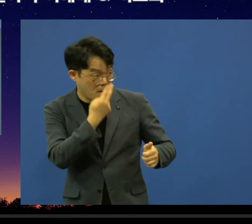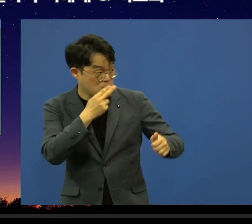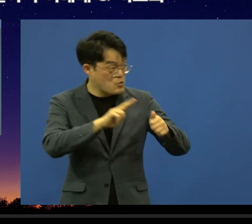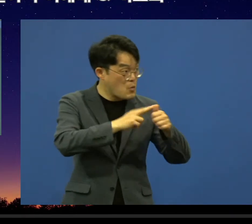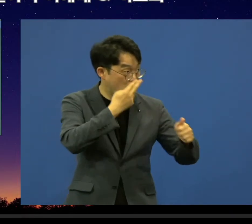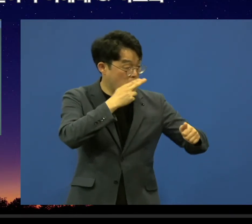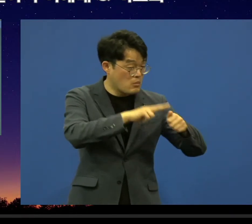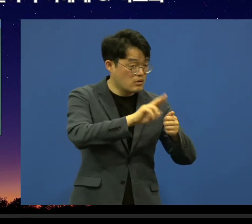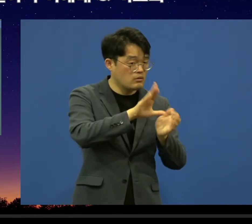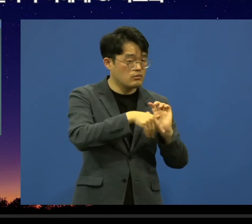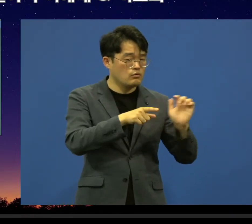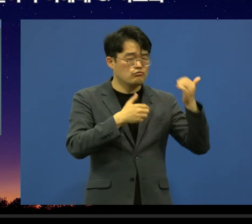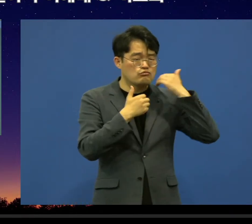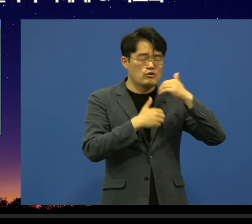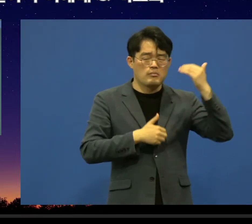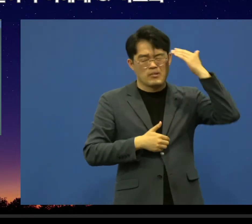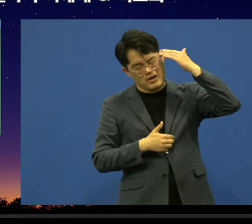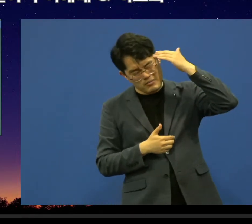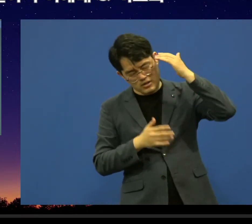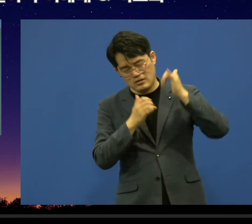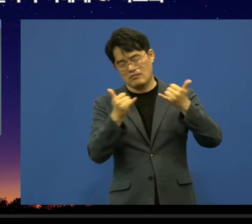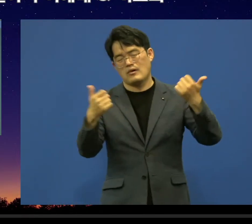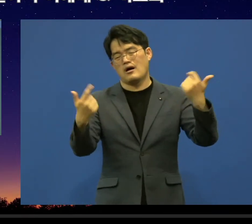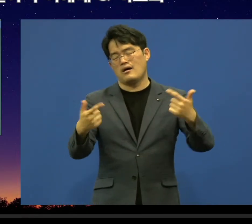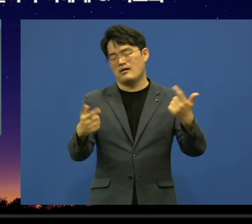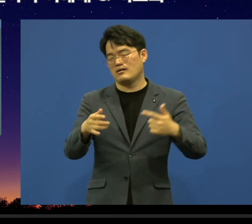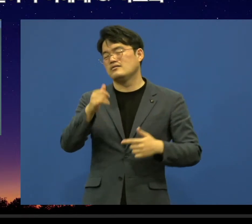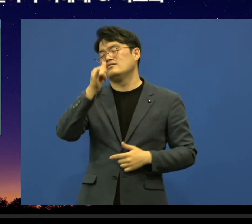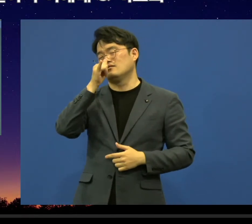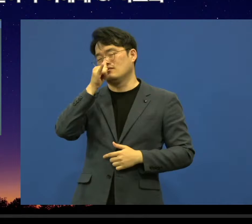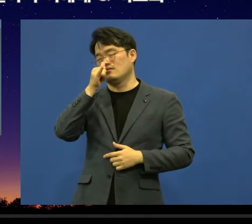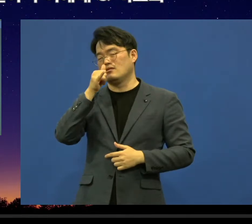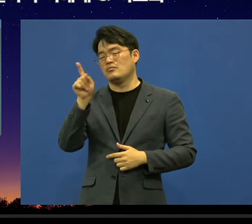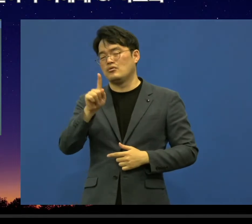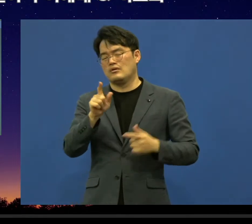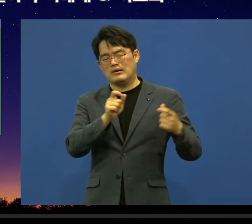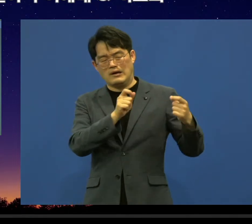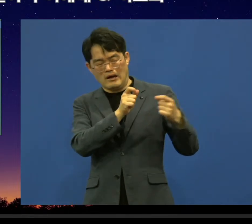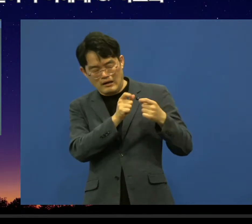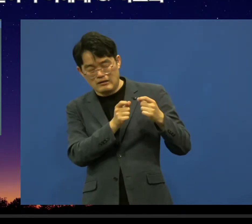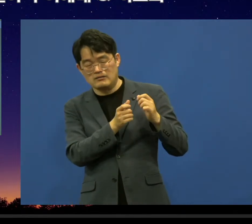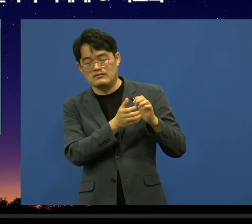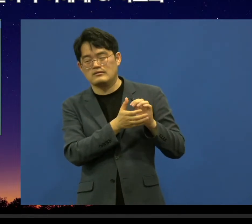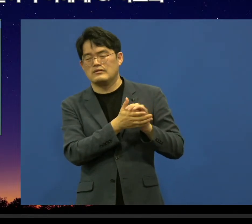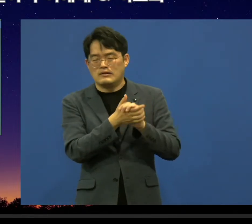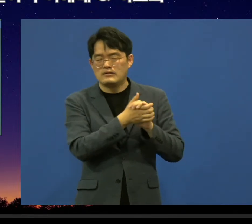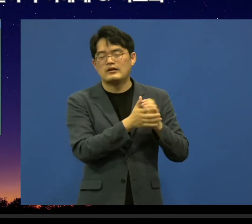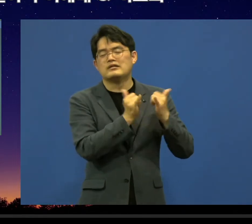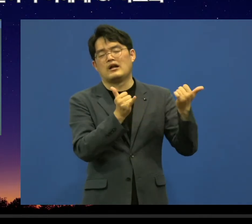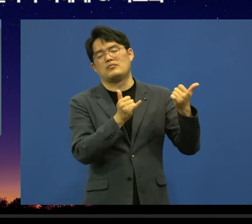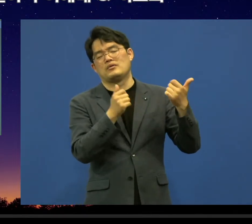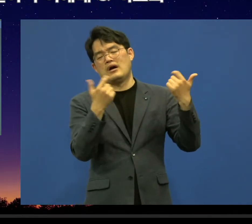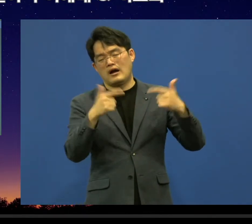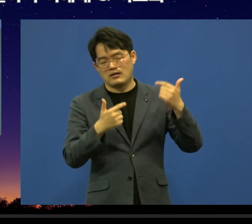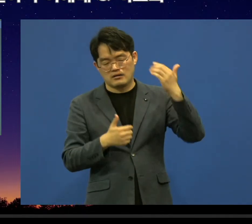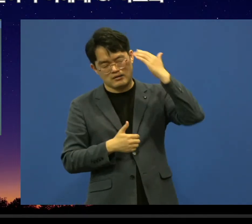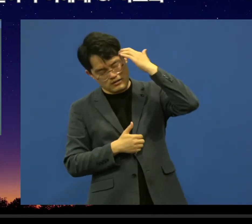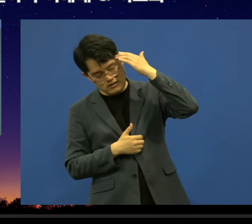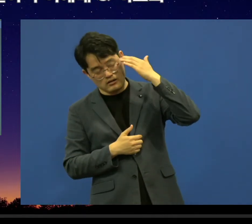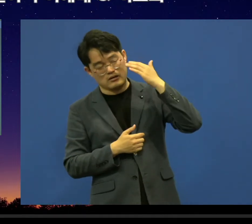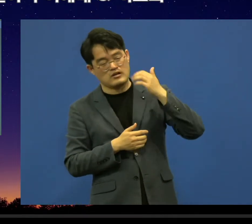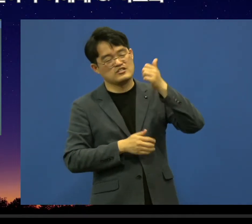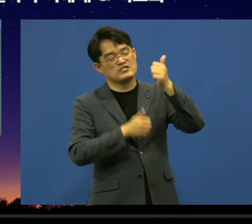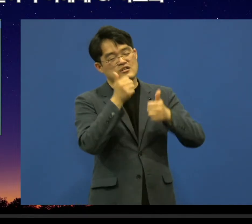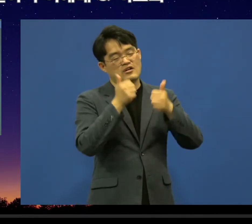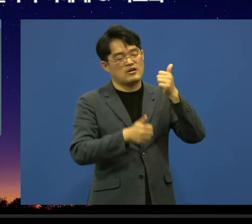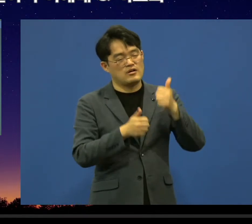사람들이 나타나기 마련이에요. 희한하게 그렇게 나타나요. 결정적일 때 시험이 와요. 뭔가